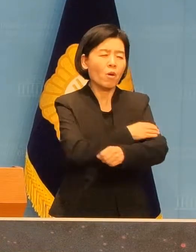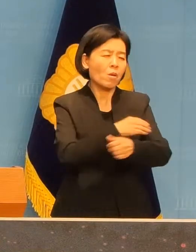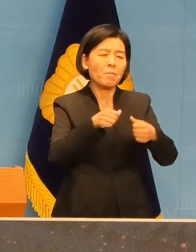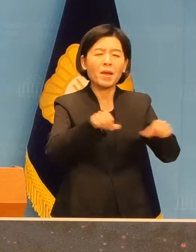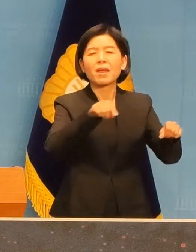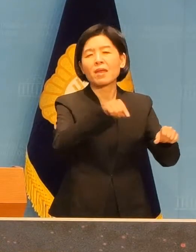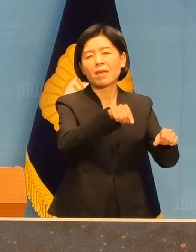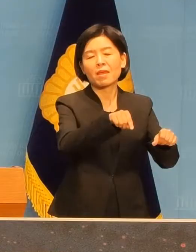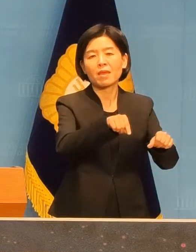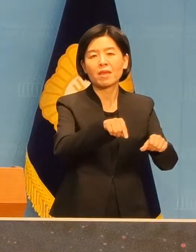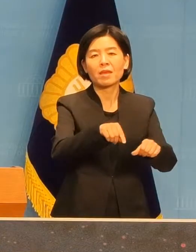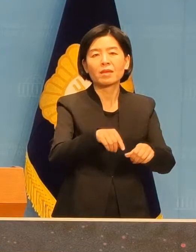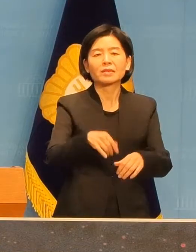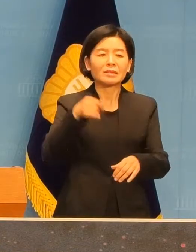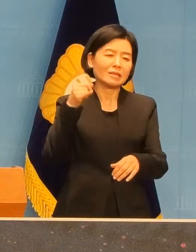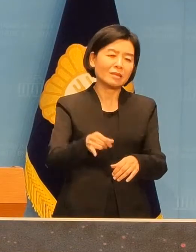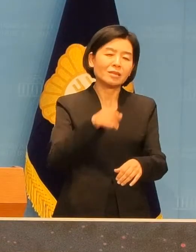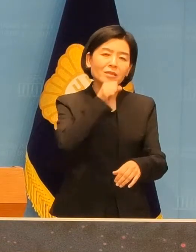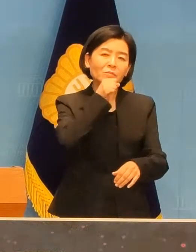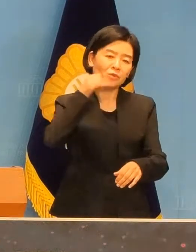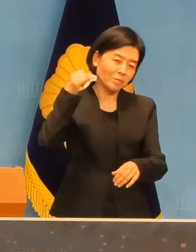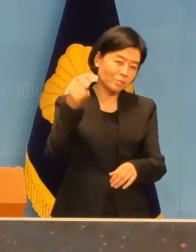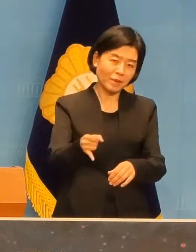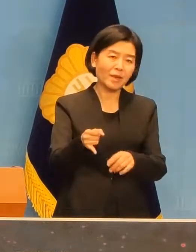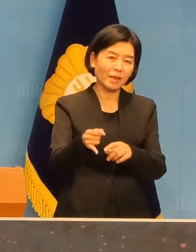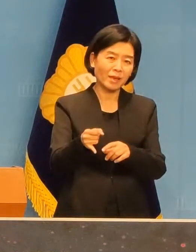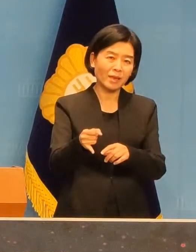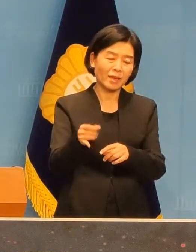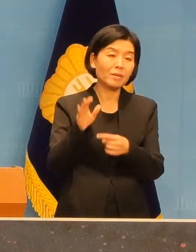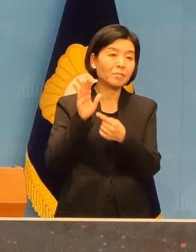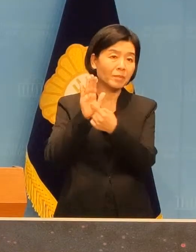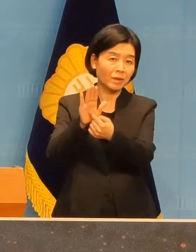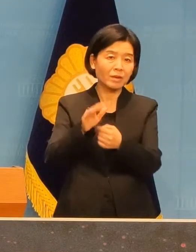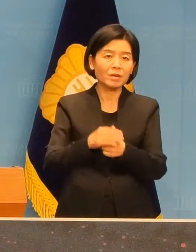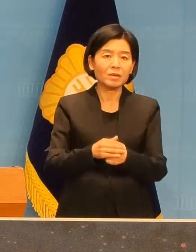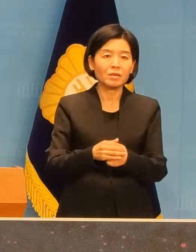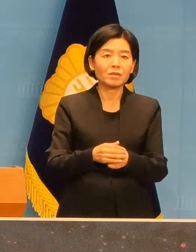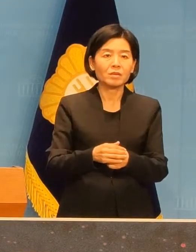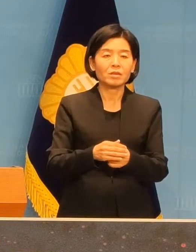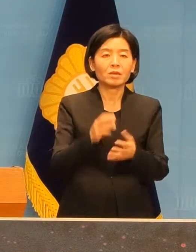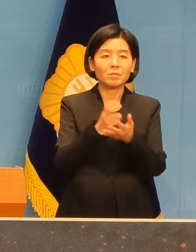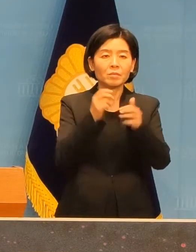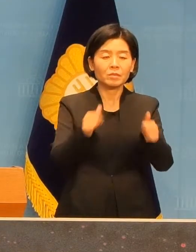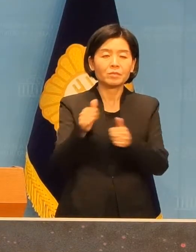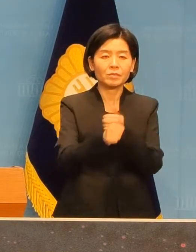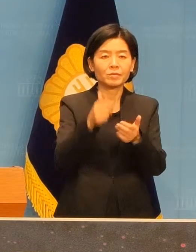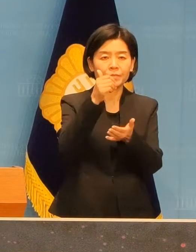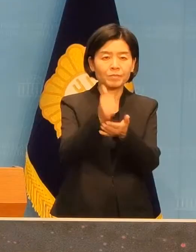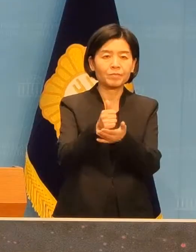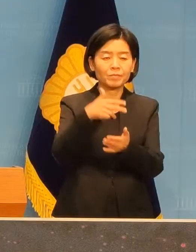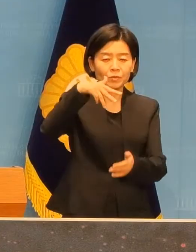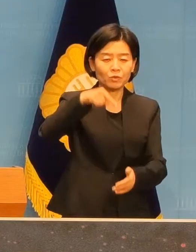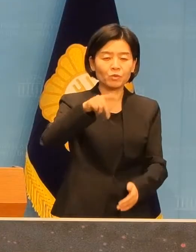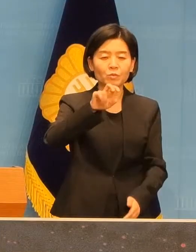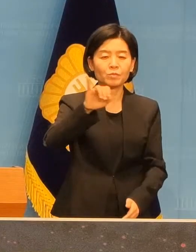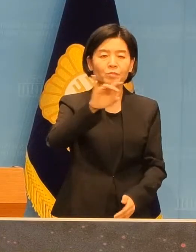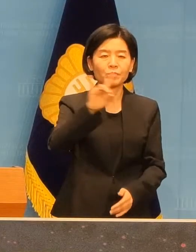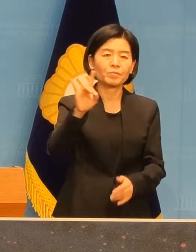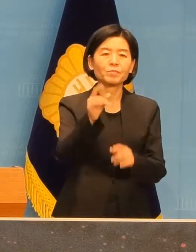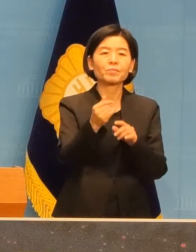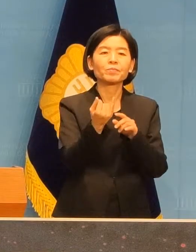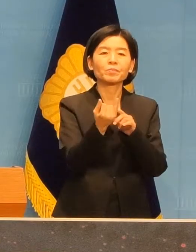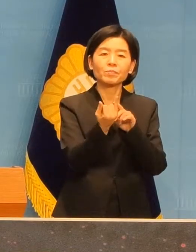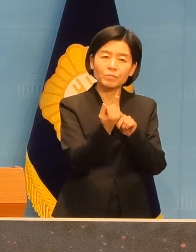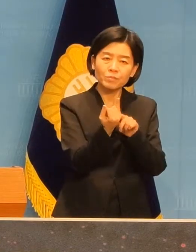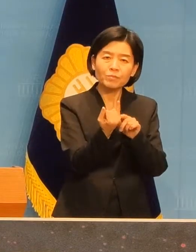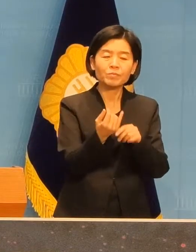F학점 저질 국정감사로 규정하였습니다. 그리고 추미애 법사위원장을 낙제점